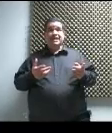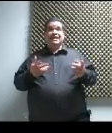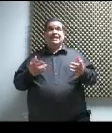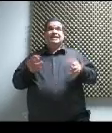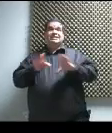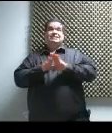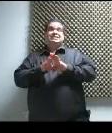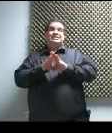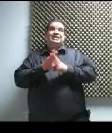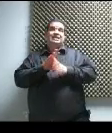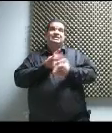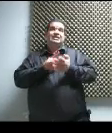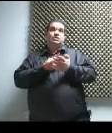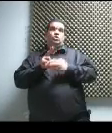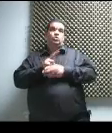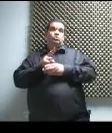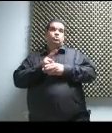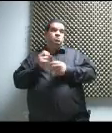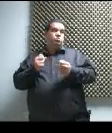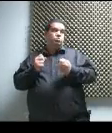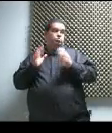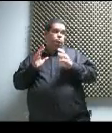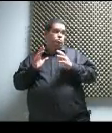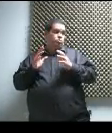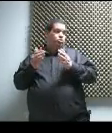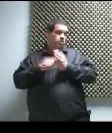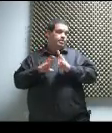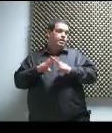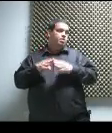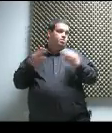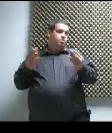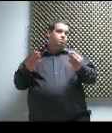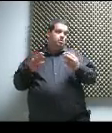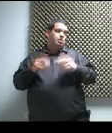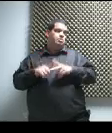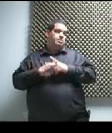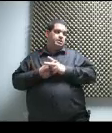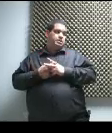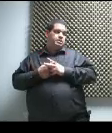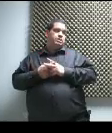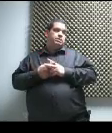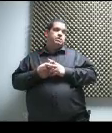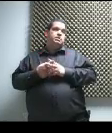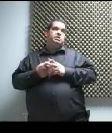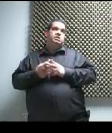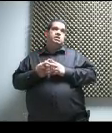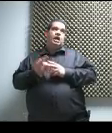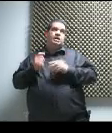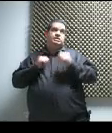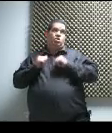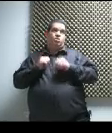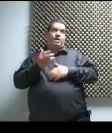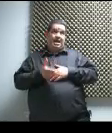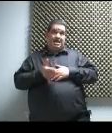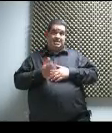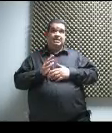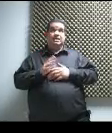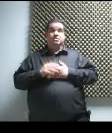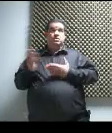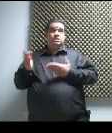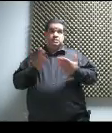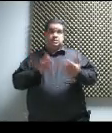cierre del Centro de Usos Múltiples ya entonces volvió a abrir ahora. Y empezaste a generar obras allí. Sí, ya. ¿Cómo lo